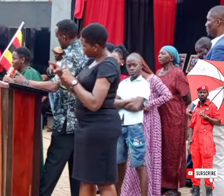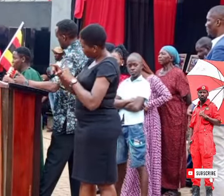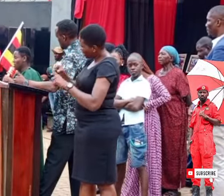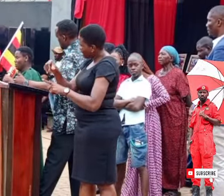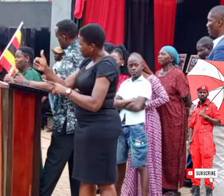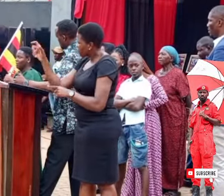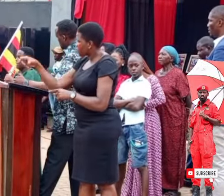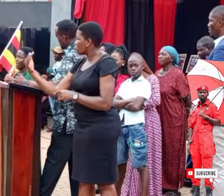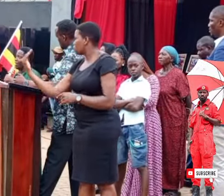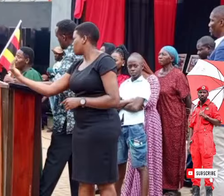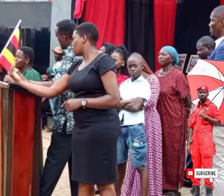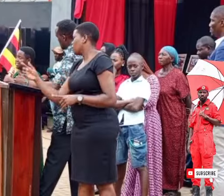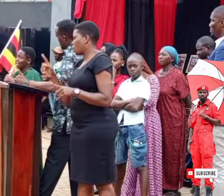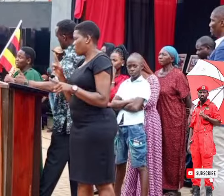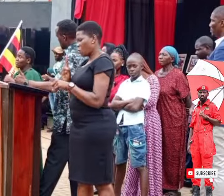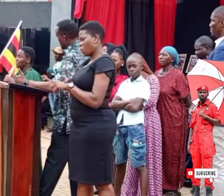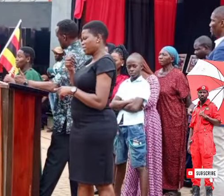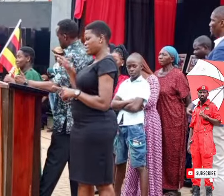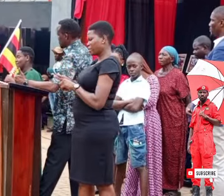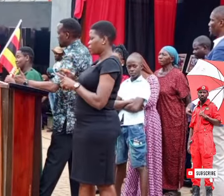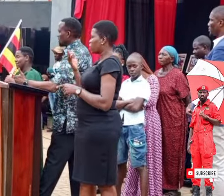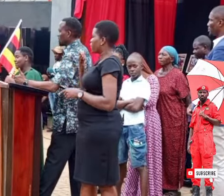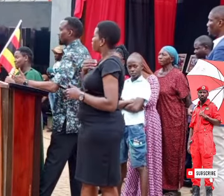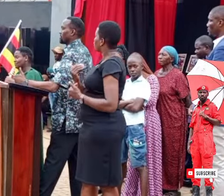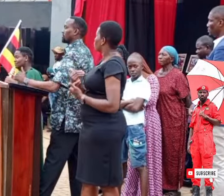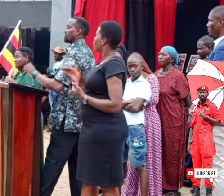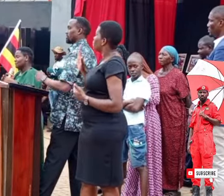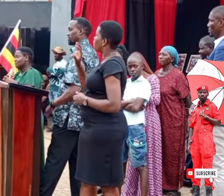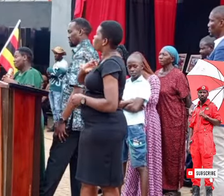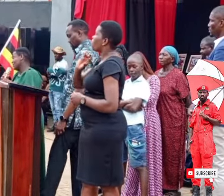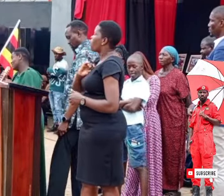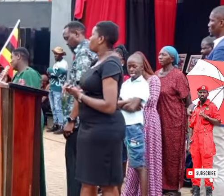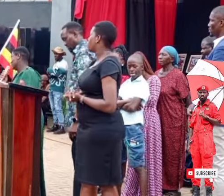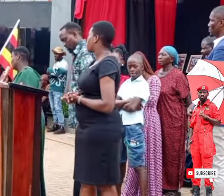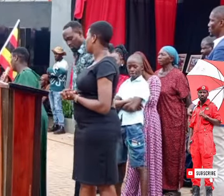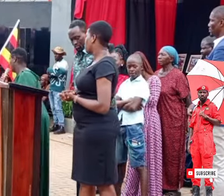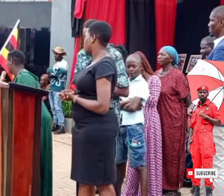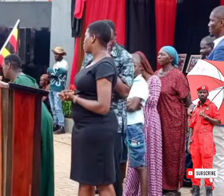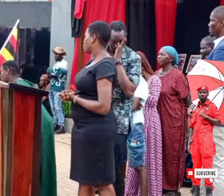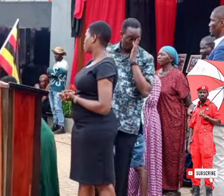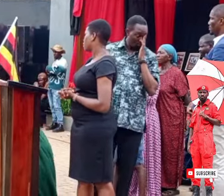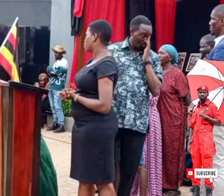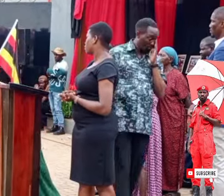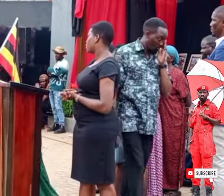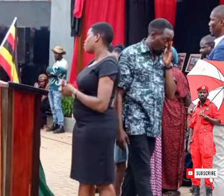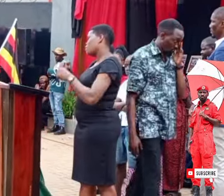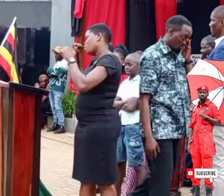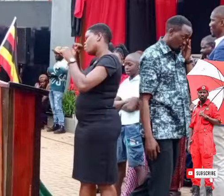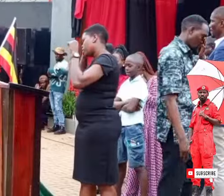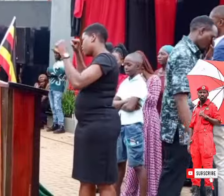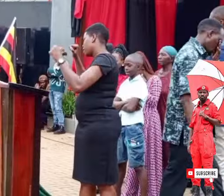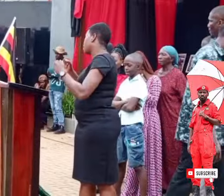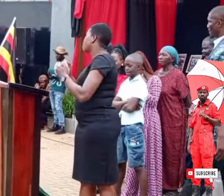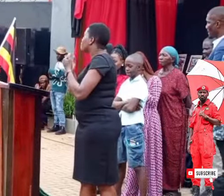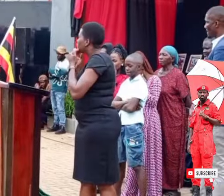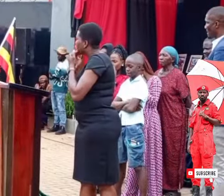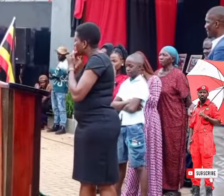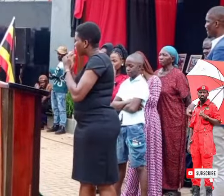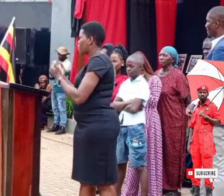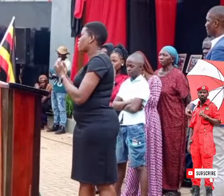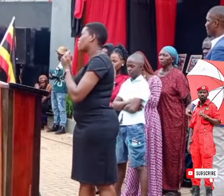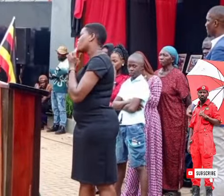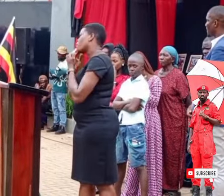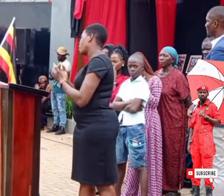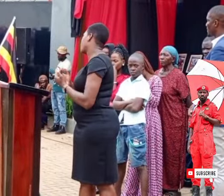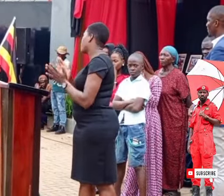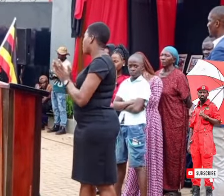anjonto omwana wa muno nanaba omusajja oli muzadde pulezidenti wange munaye nkwebaza